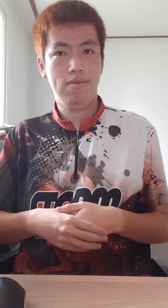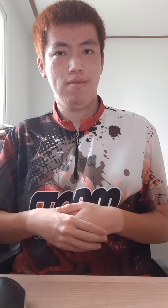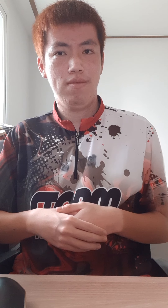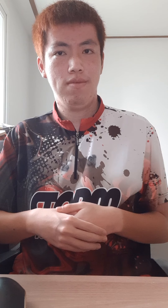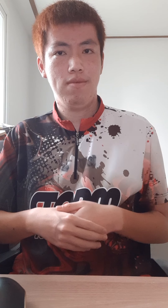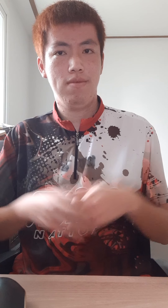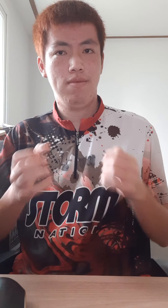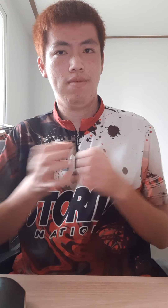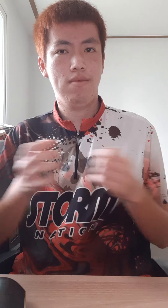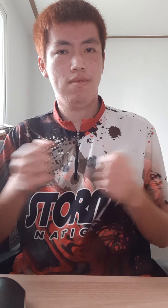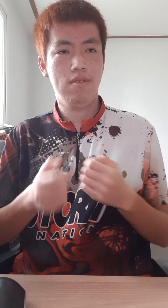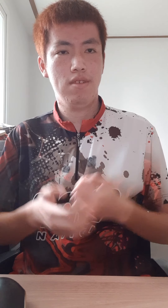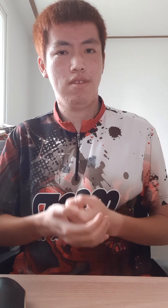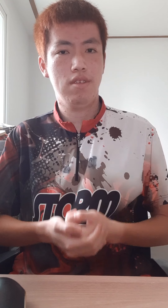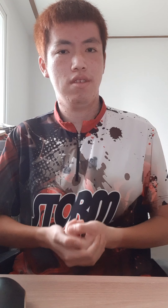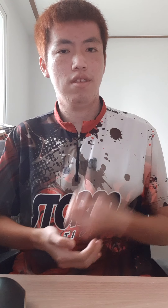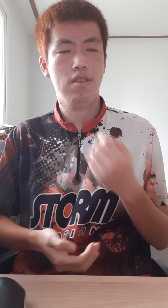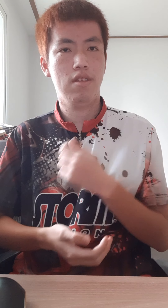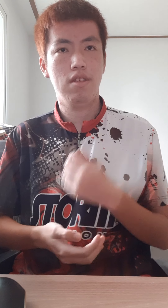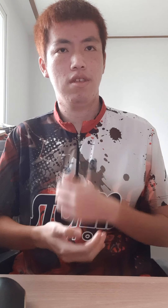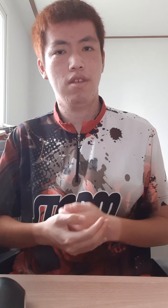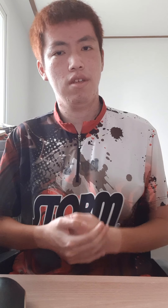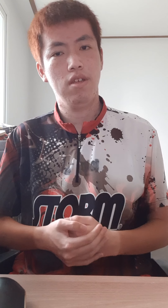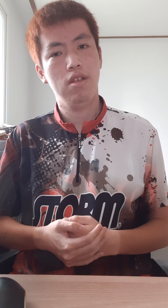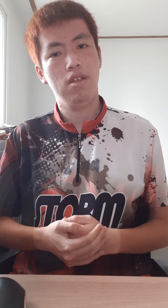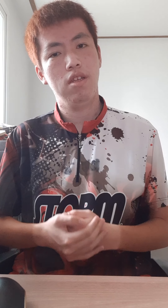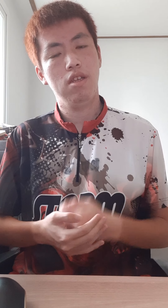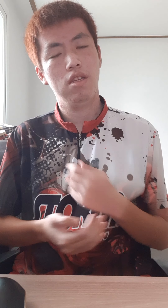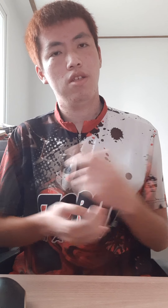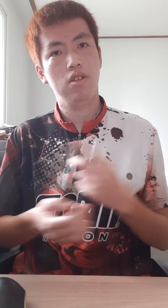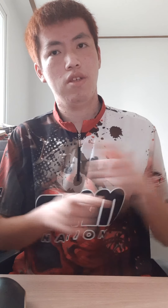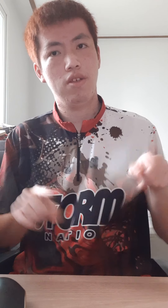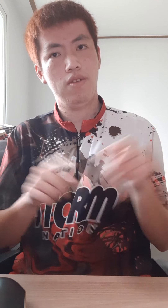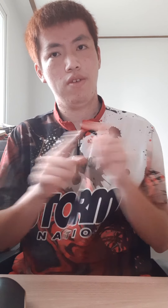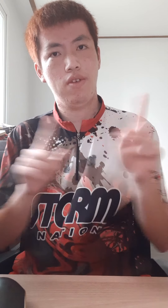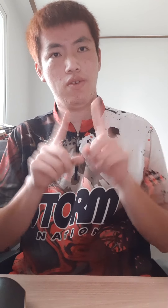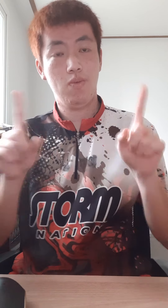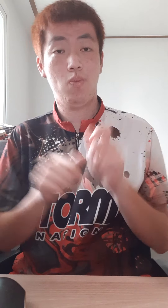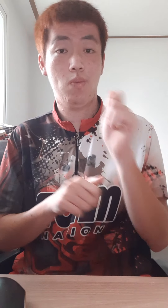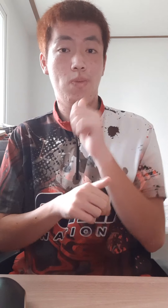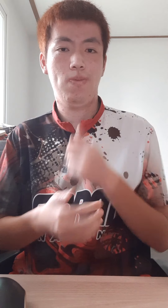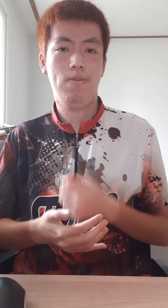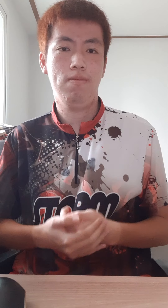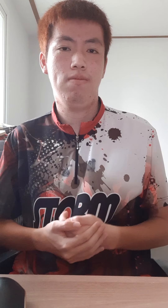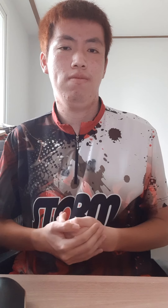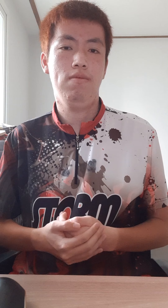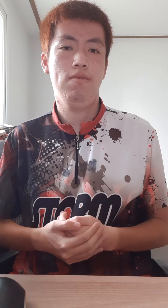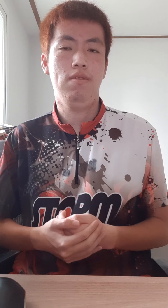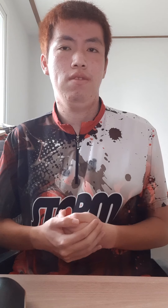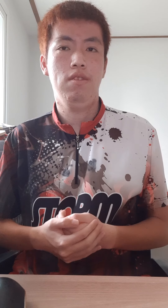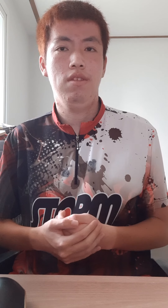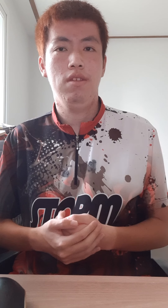광주 사회복지 리더스 포럼은 구청장과 함께하는 복지 토크 콘서트를 개최했습니다. 이번